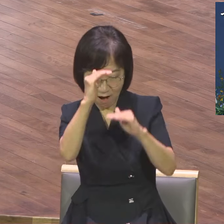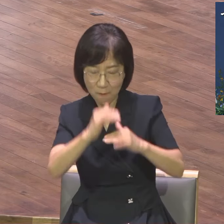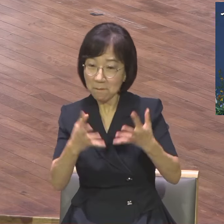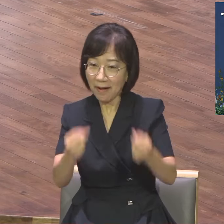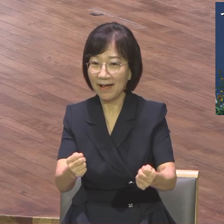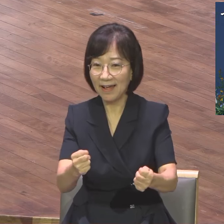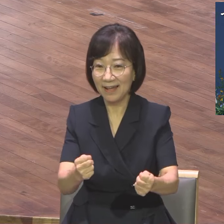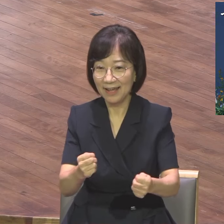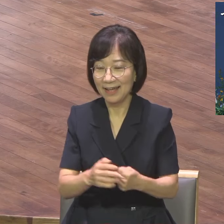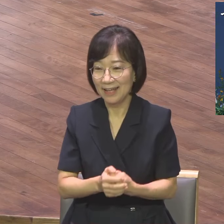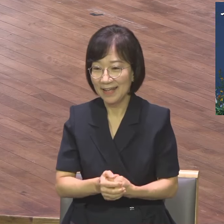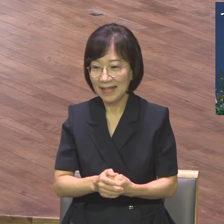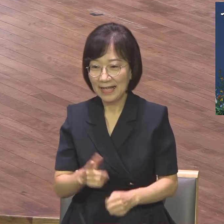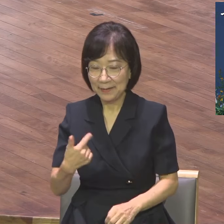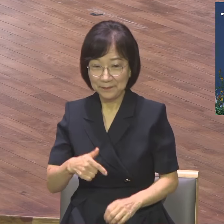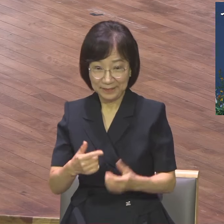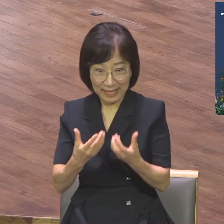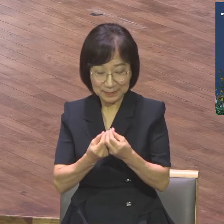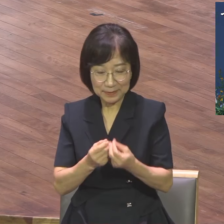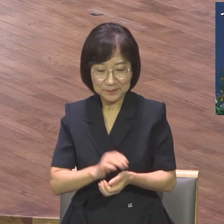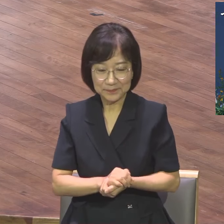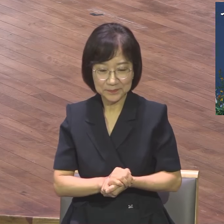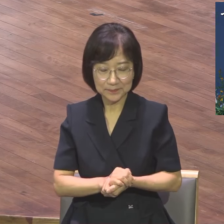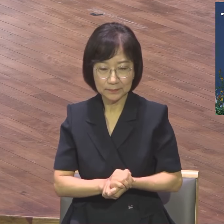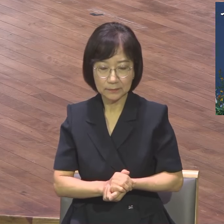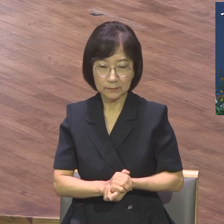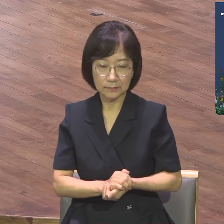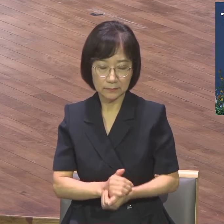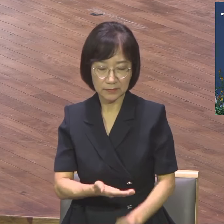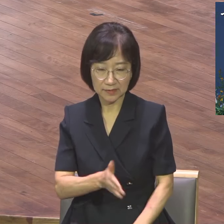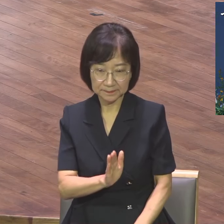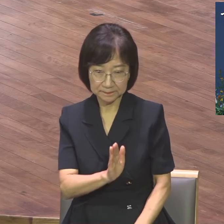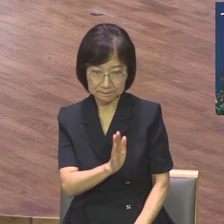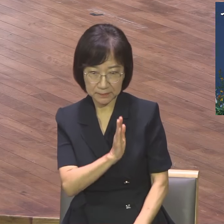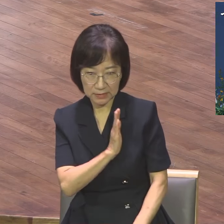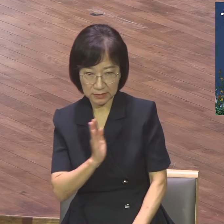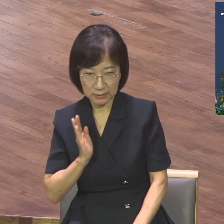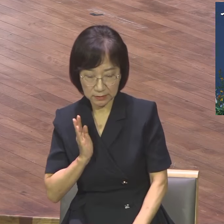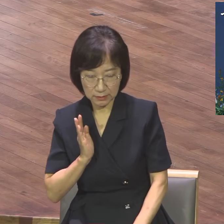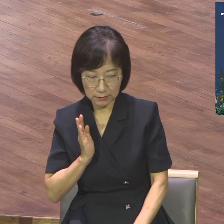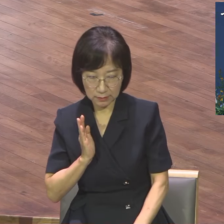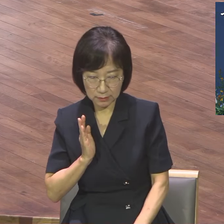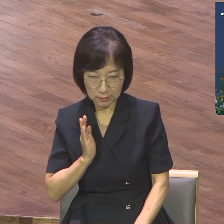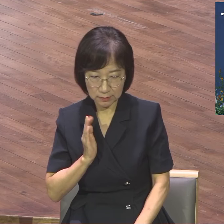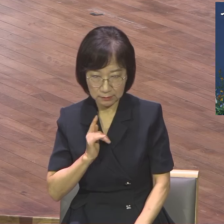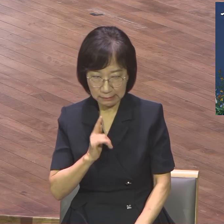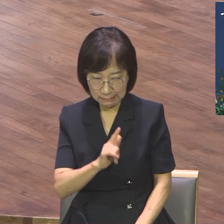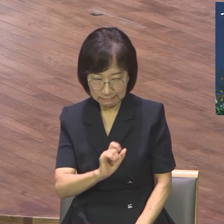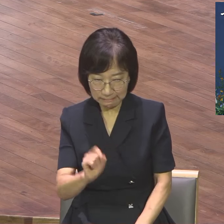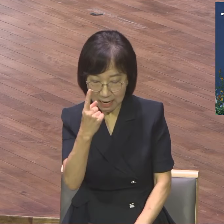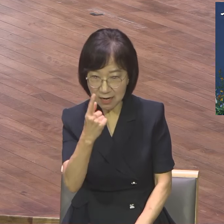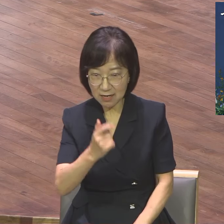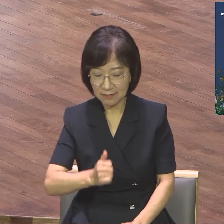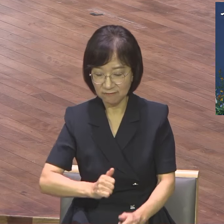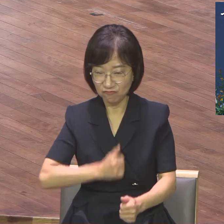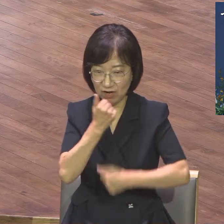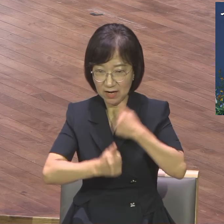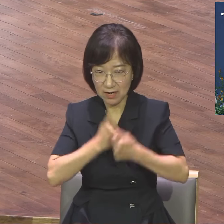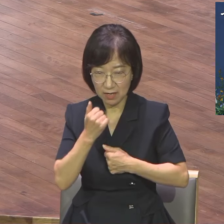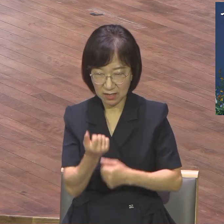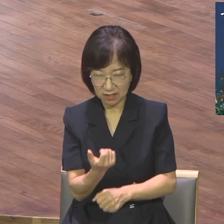합니다. 배신이 다양한 형태로 나타나고 그것이 또 분노와 복수로